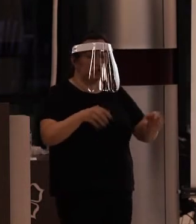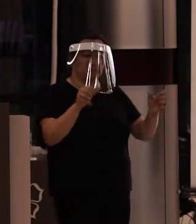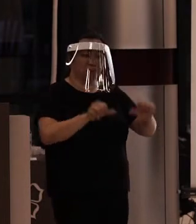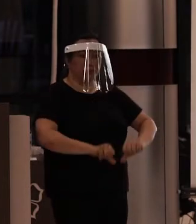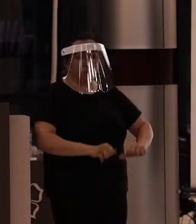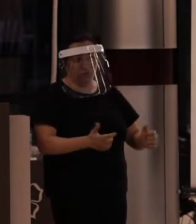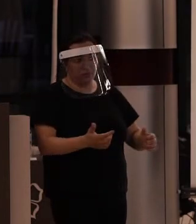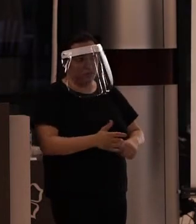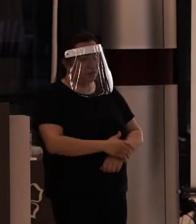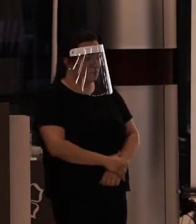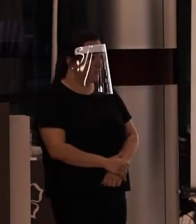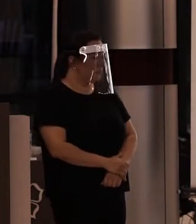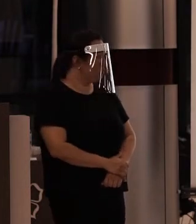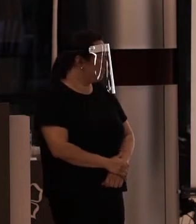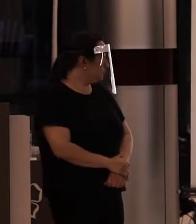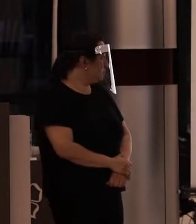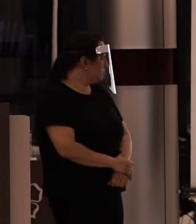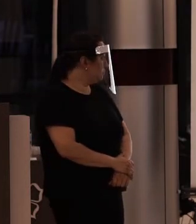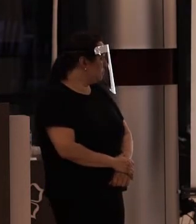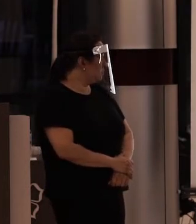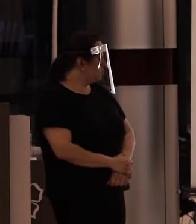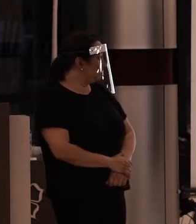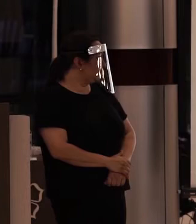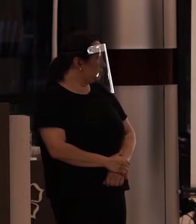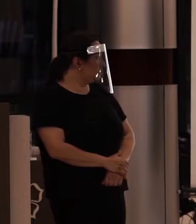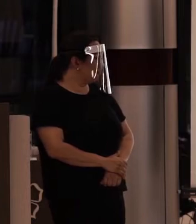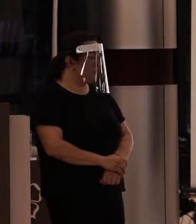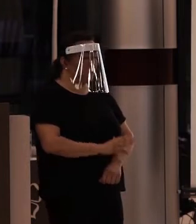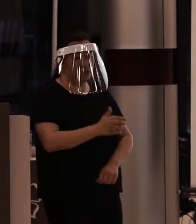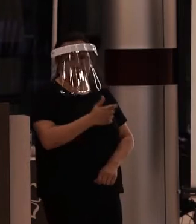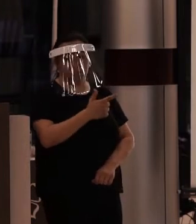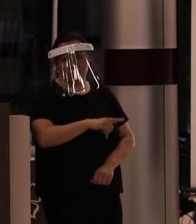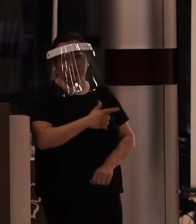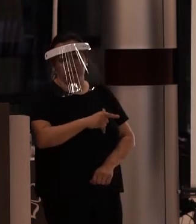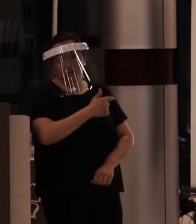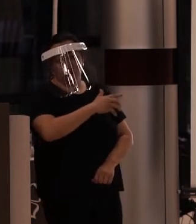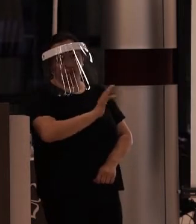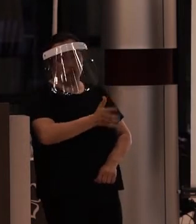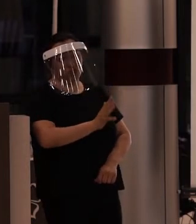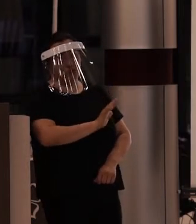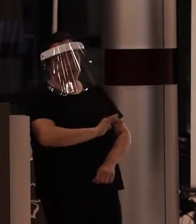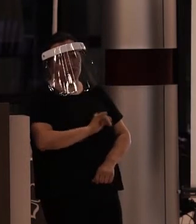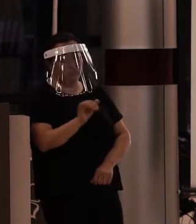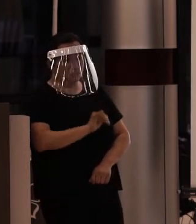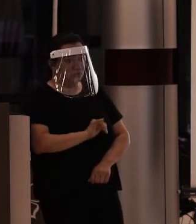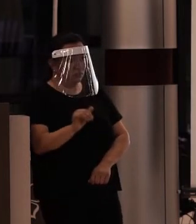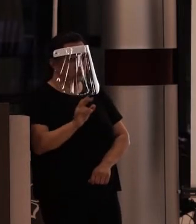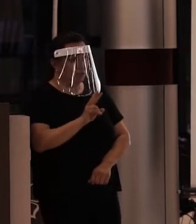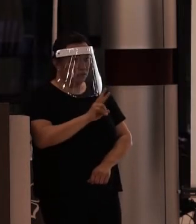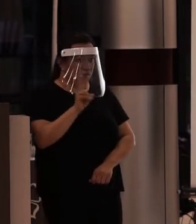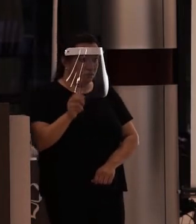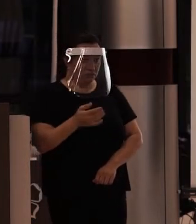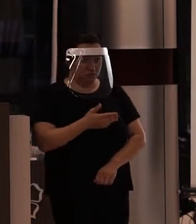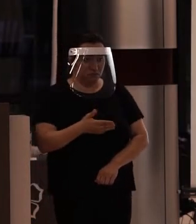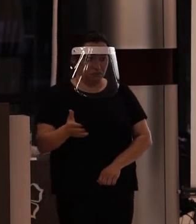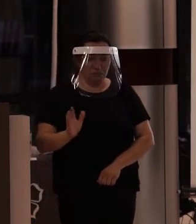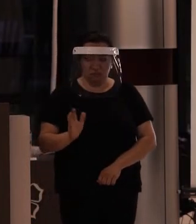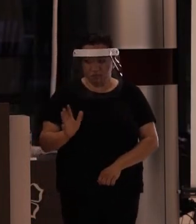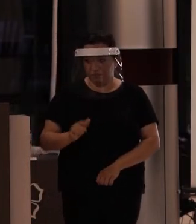maiores. Eu também não vou ficar batendo muito essa parte, porque também já foi bem colocado lá,